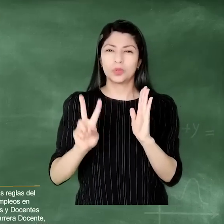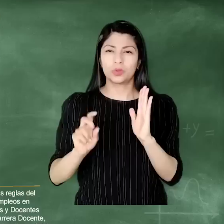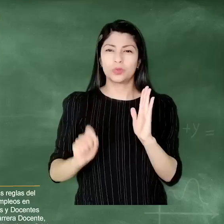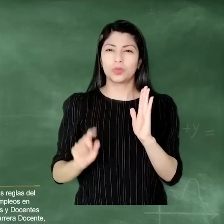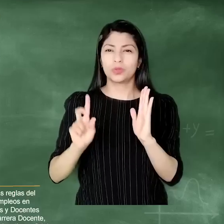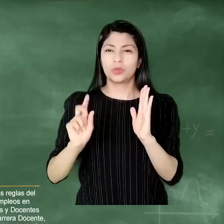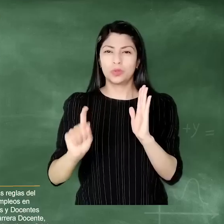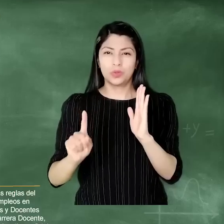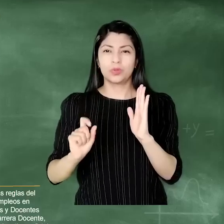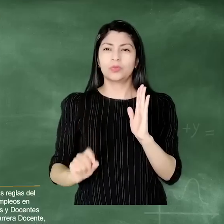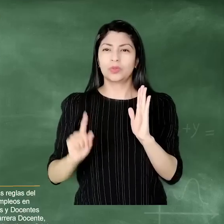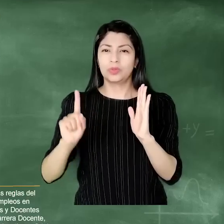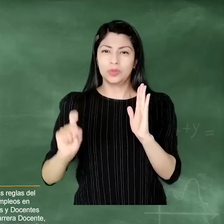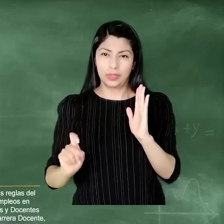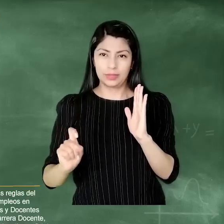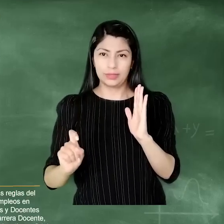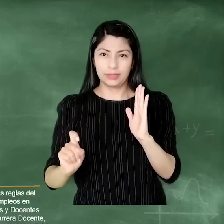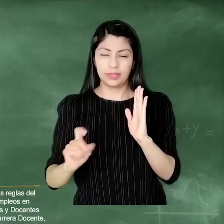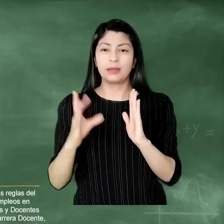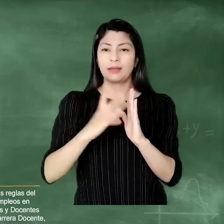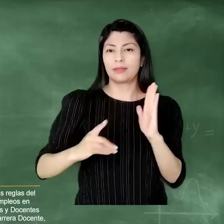en el artículo